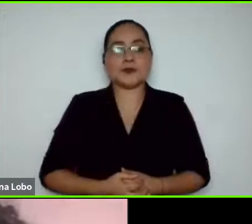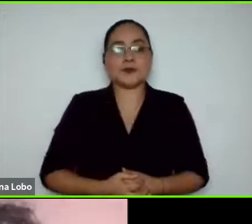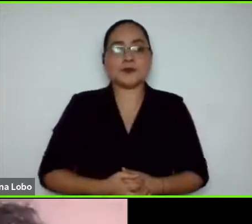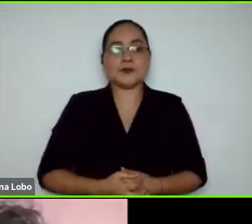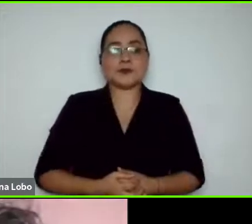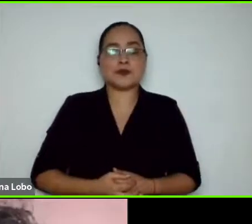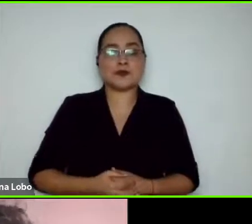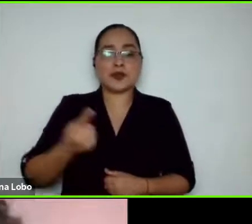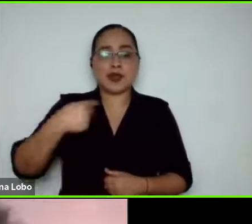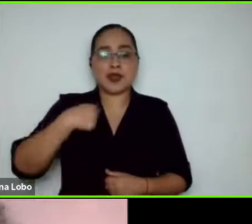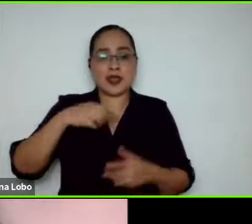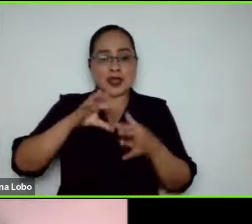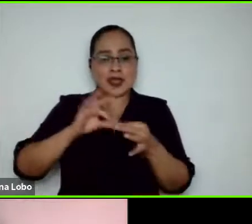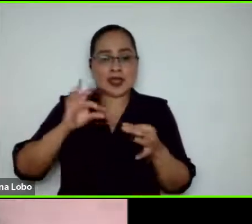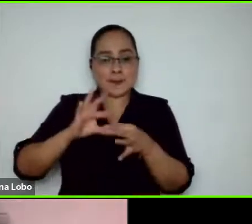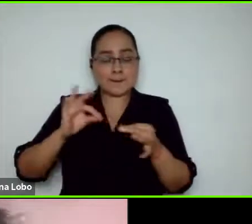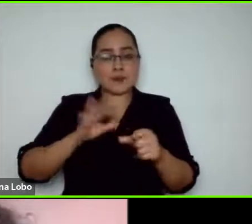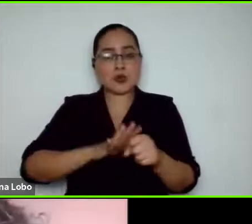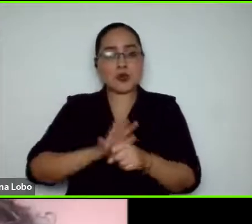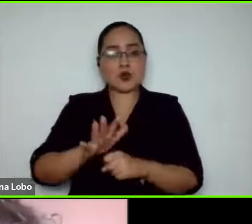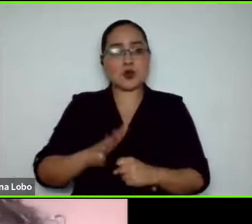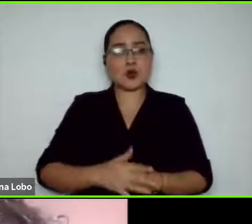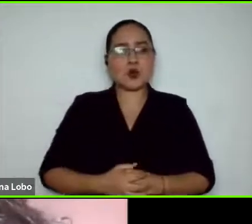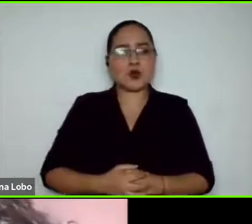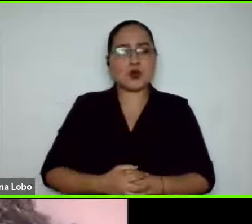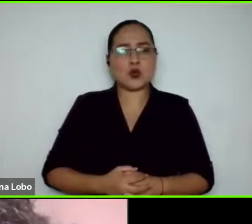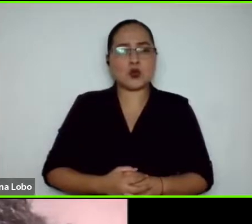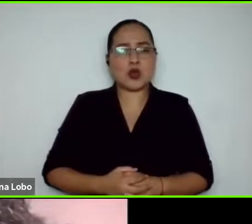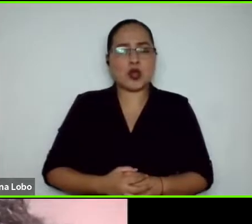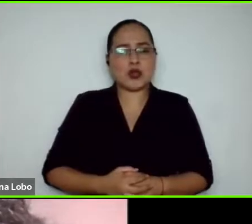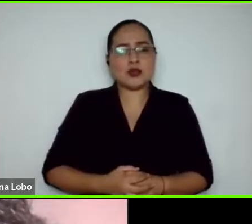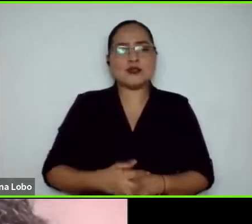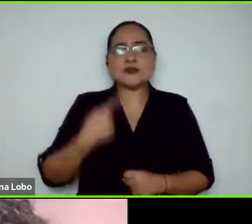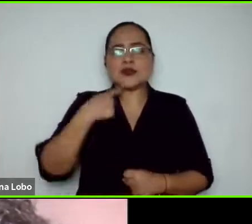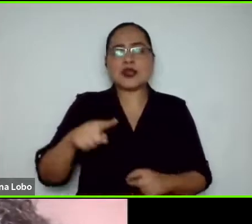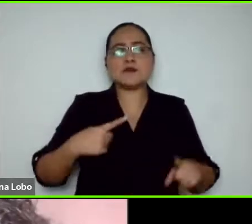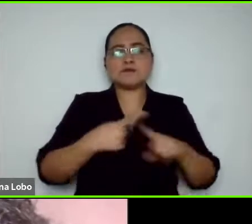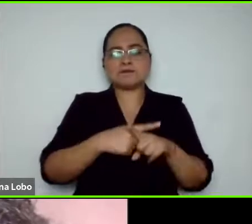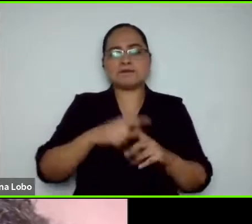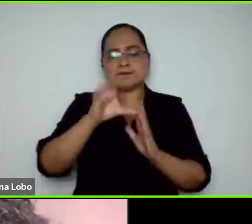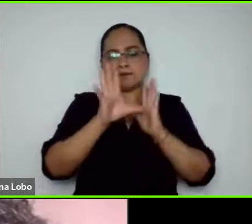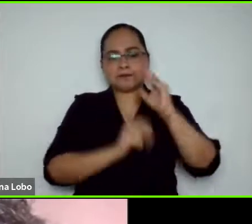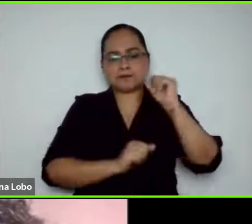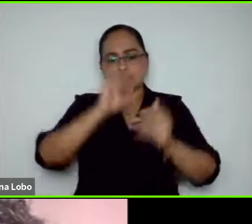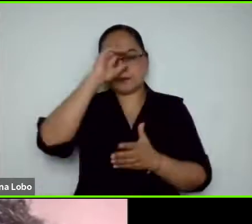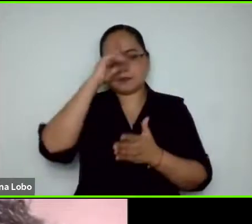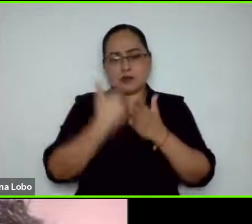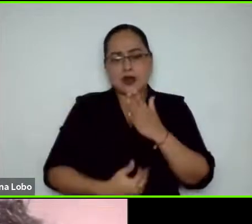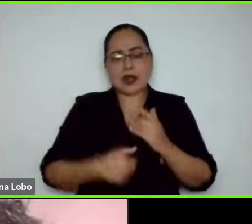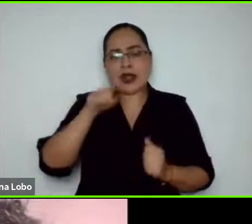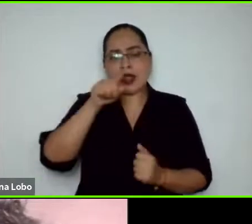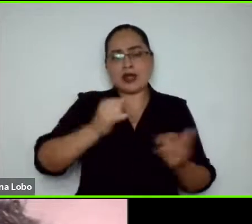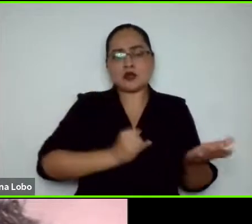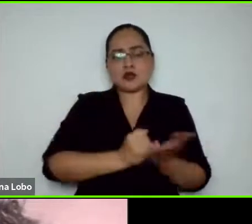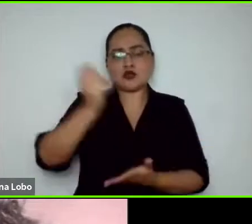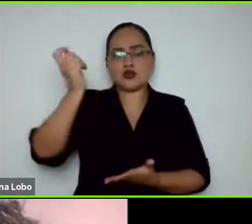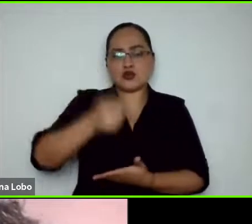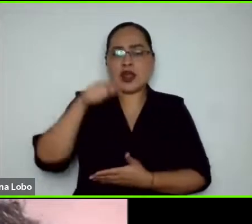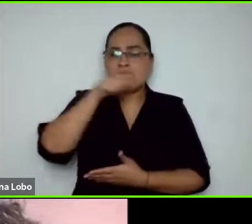indicar las primeras acciones abstractas de inconstitucionalidad en México que experimentó la Suprema Corte de